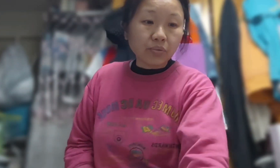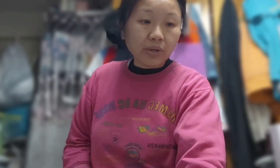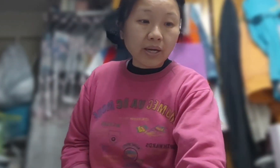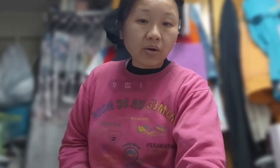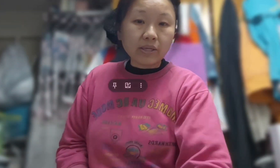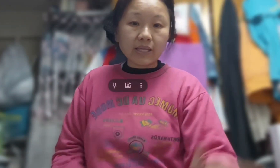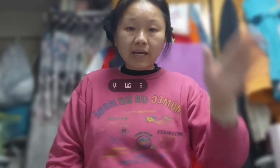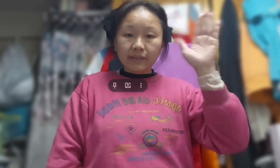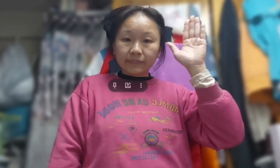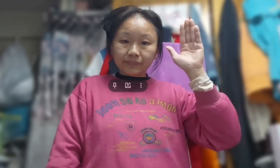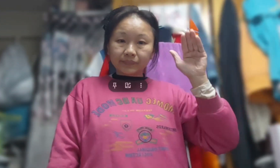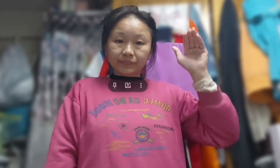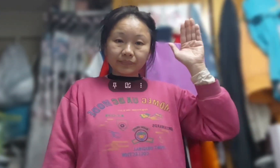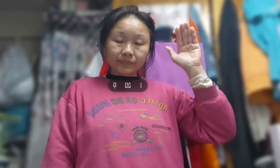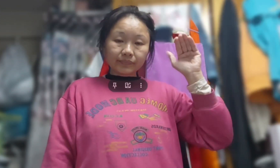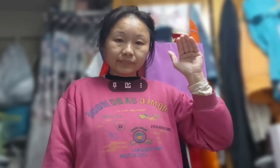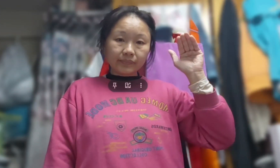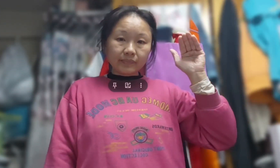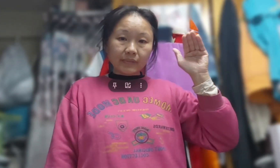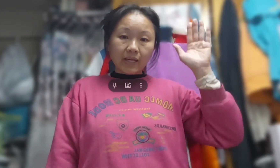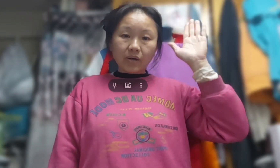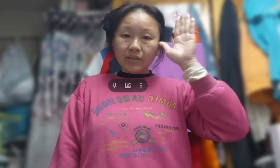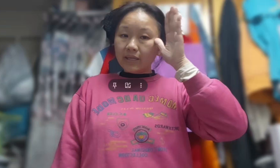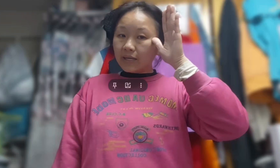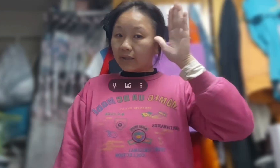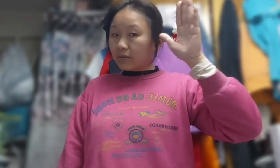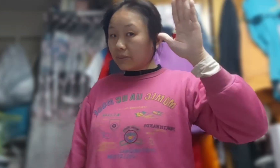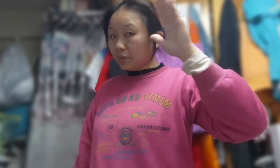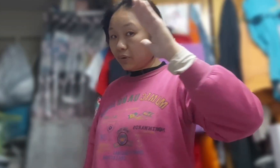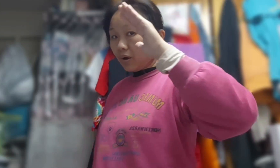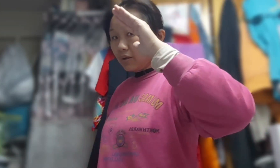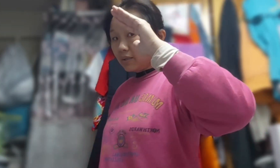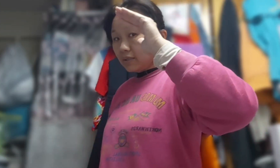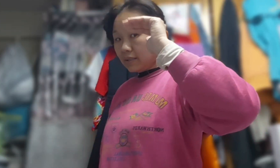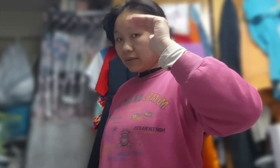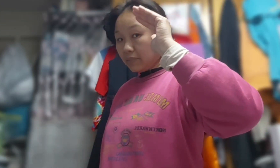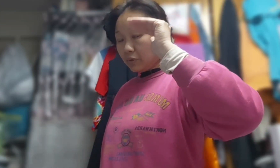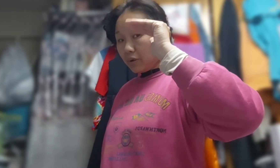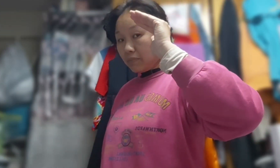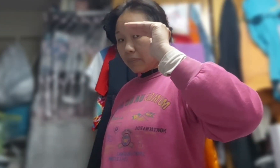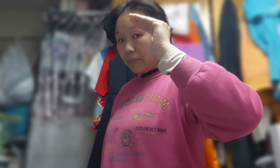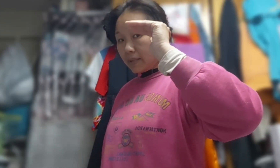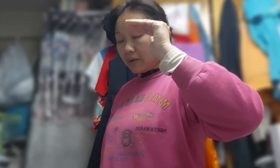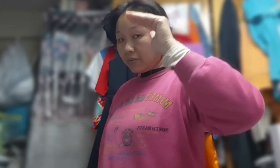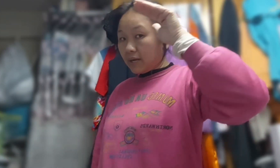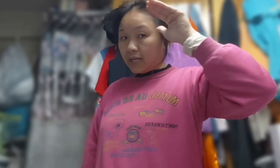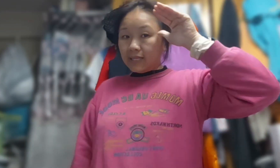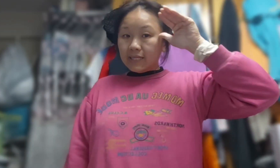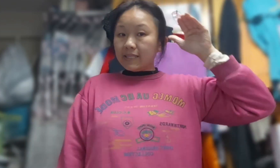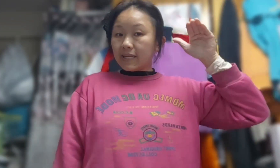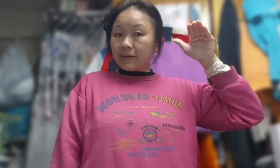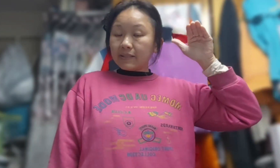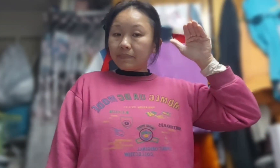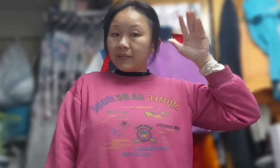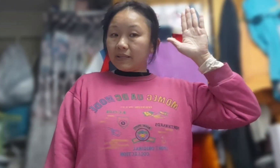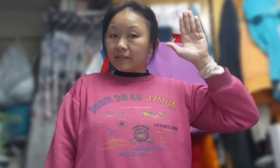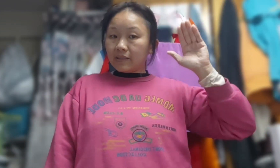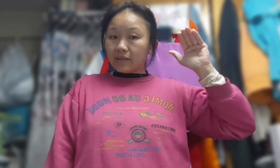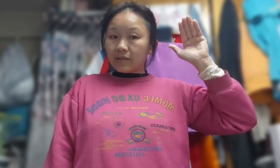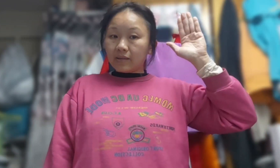係可以啦。係啦，可以係個90度角，90度角唔係擺手喺耳仔側邊，係